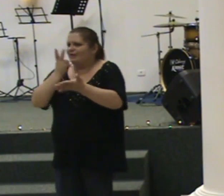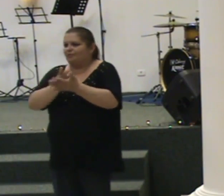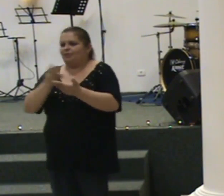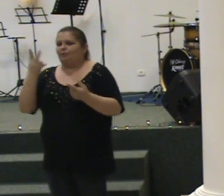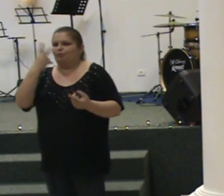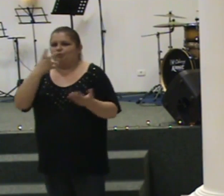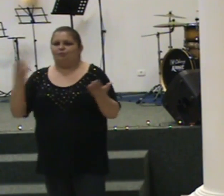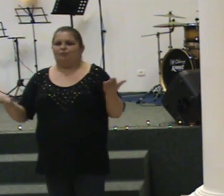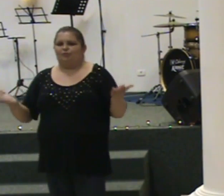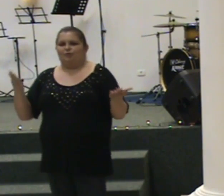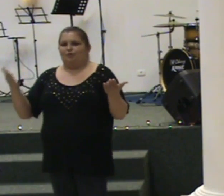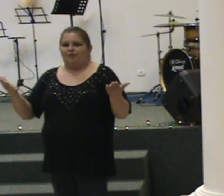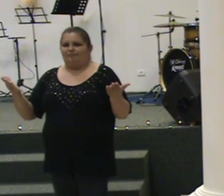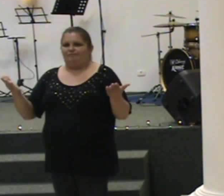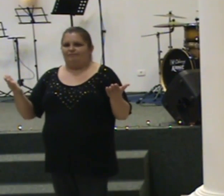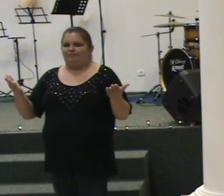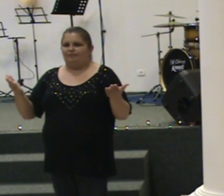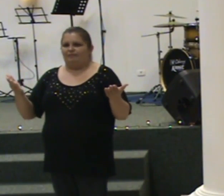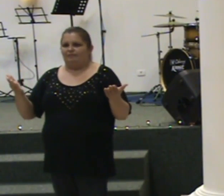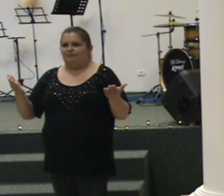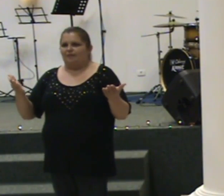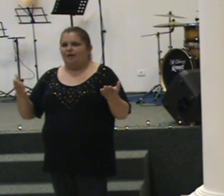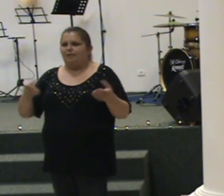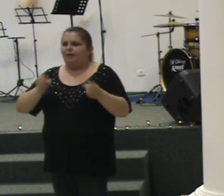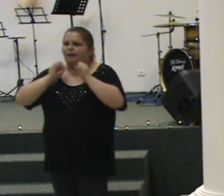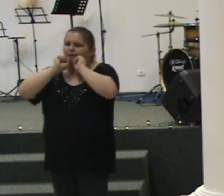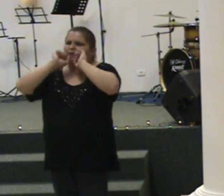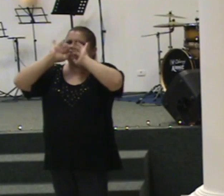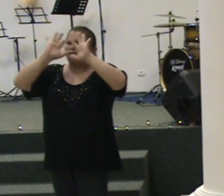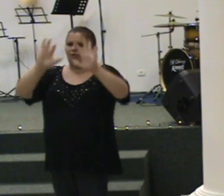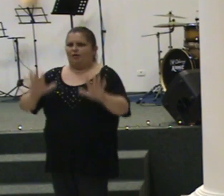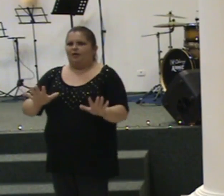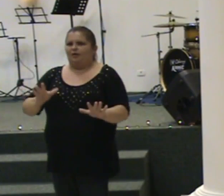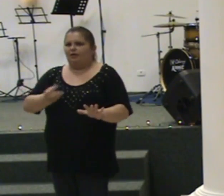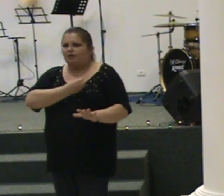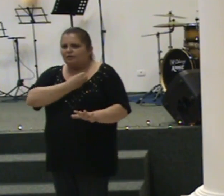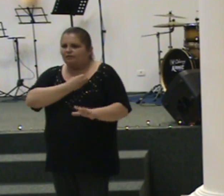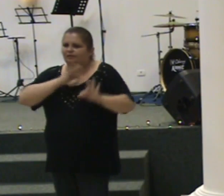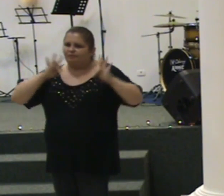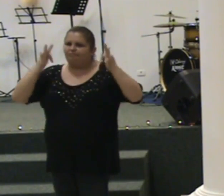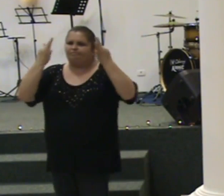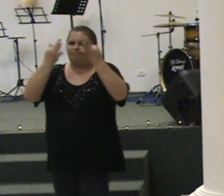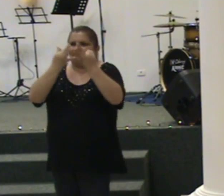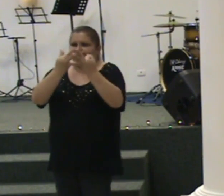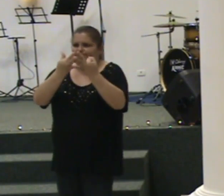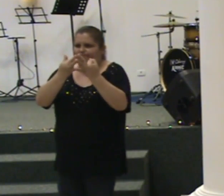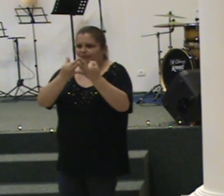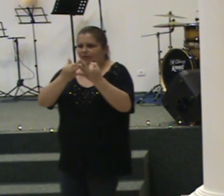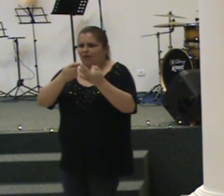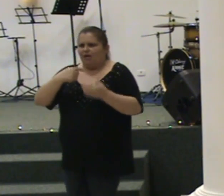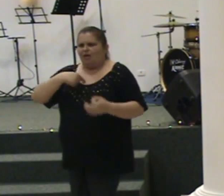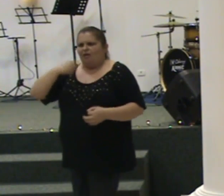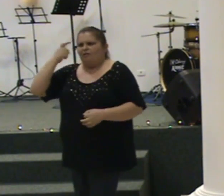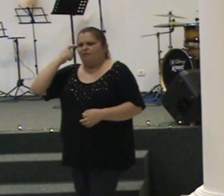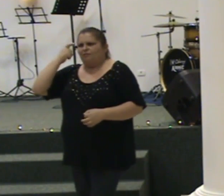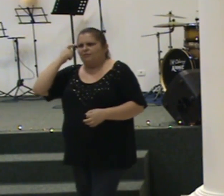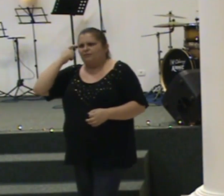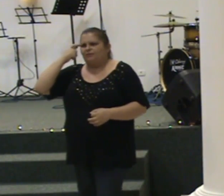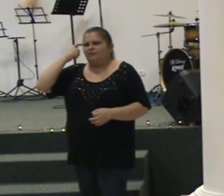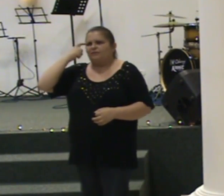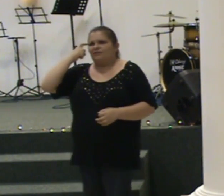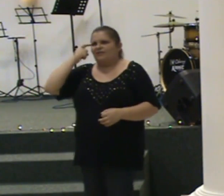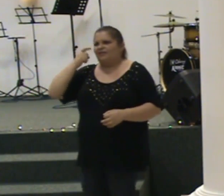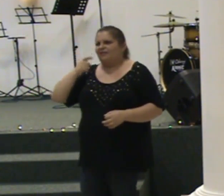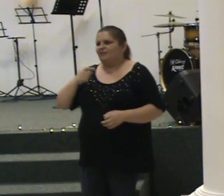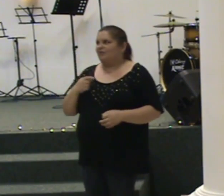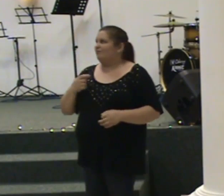abençoado e abençoe a nossa vida e a nossa descendência. E Deus está olhando a nossa família. Eu fico imaginando como é que tem pessoas que não